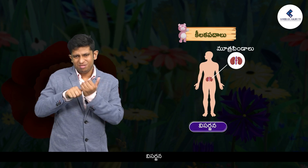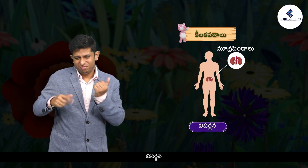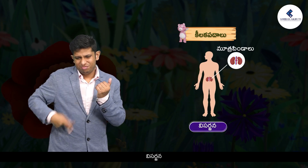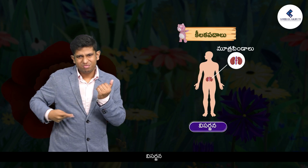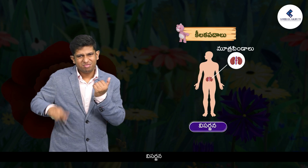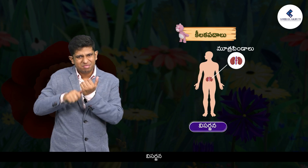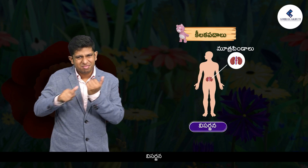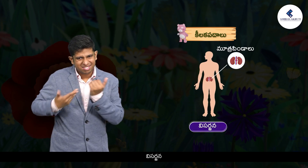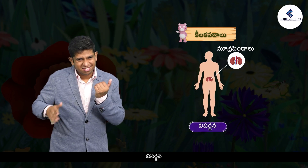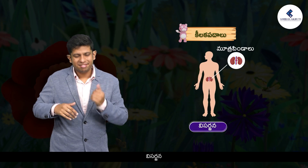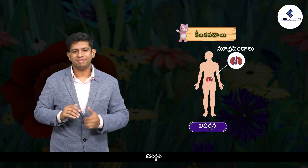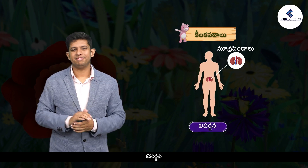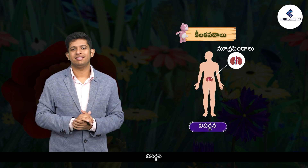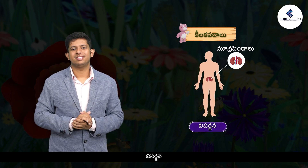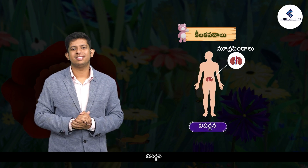విసర్జన,